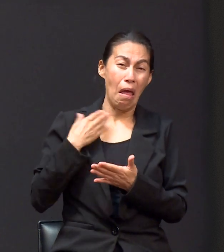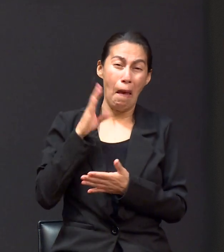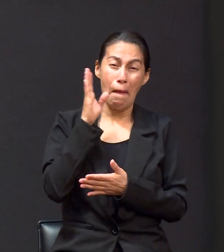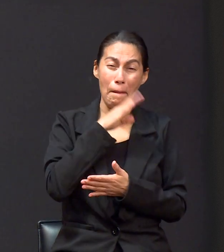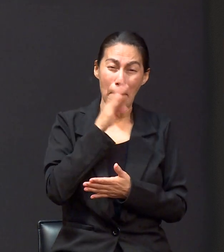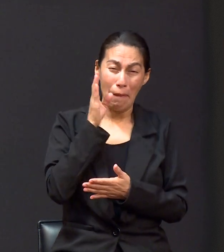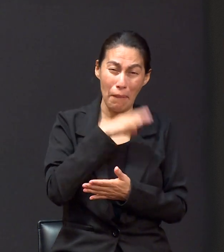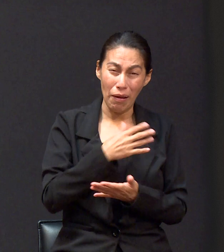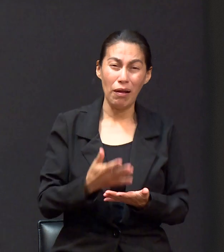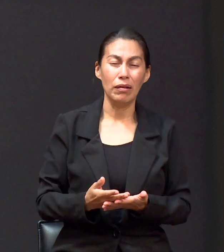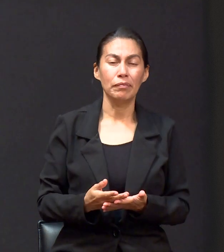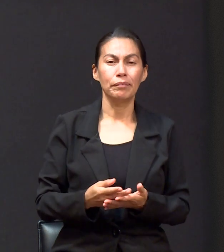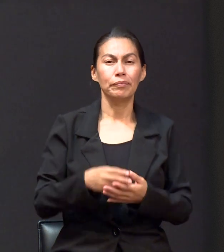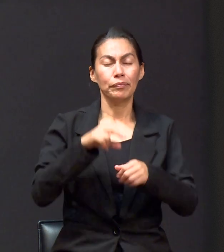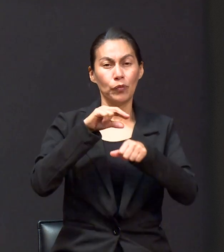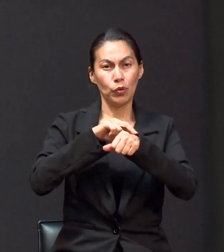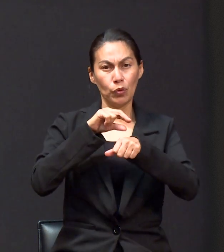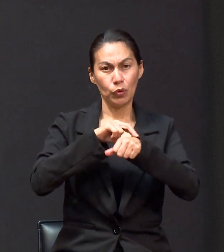el doctor